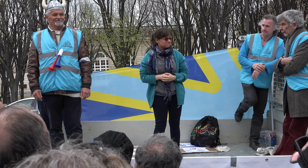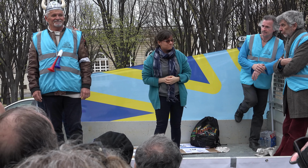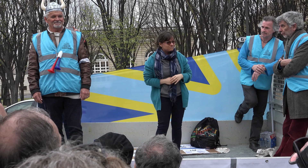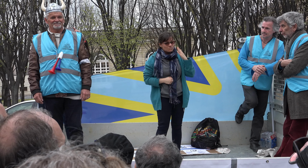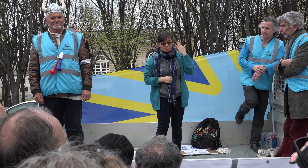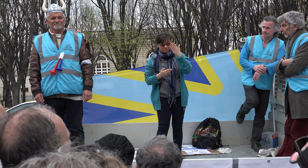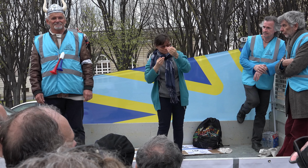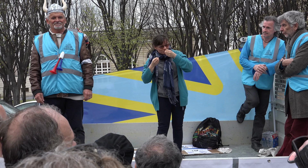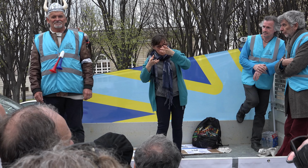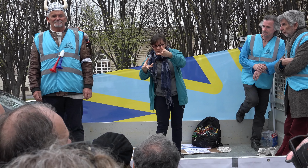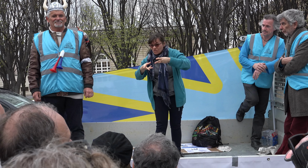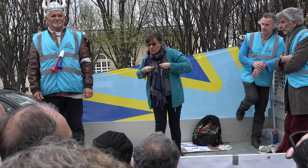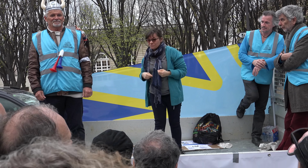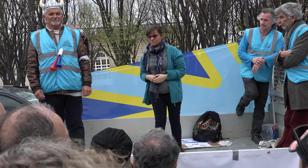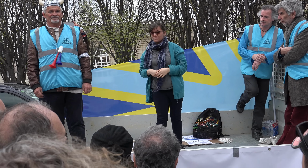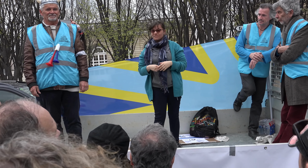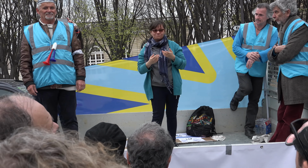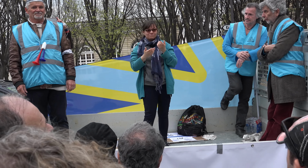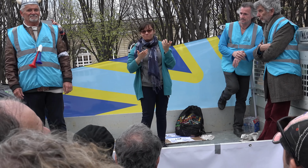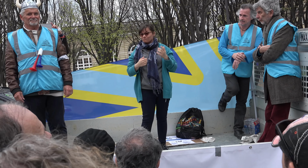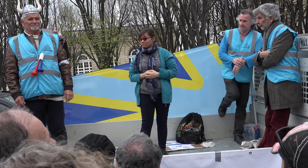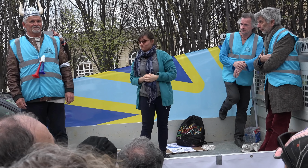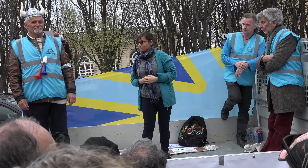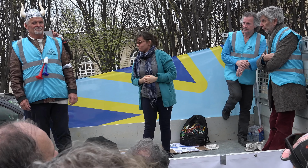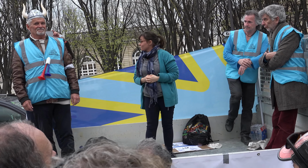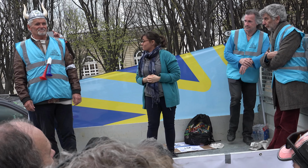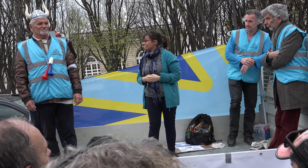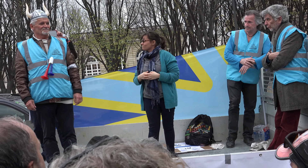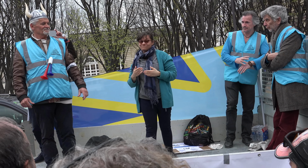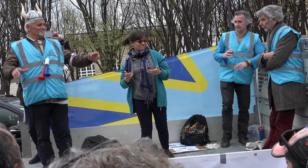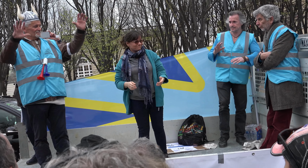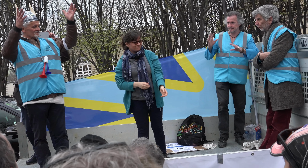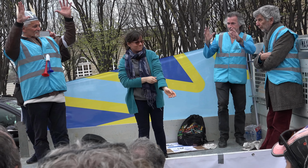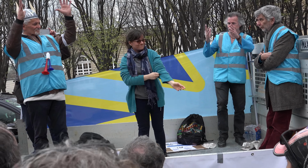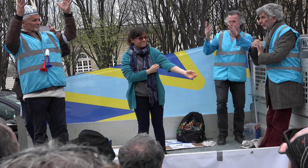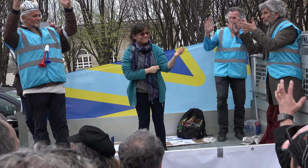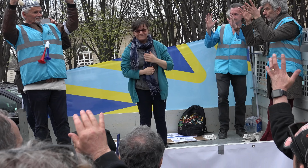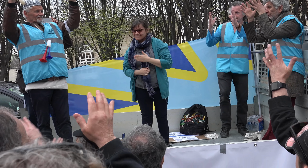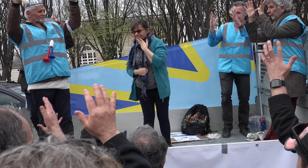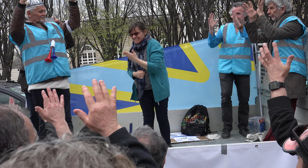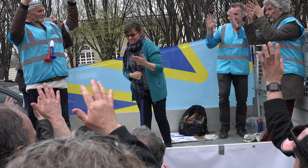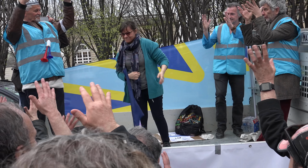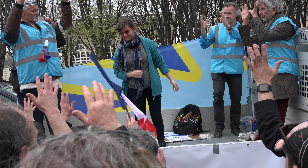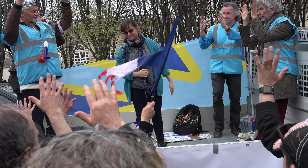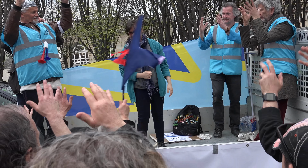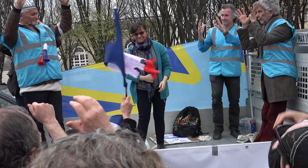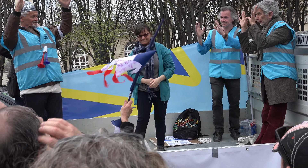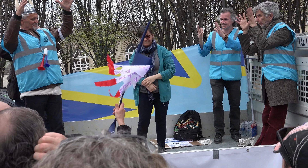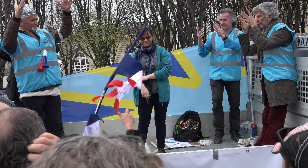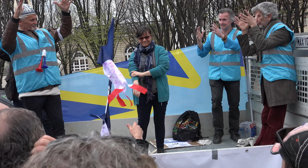Notre intérêt et notre envie, c'est de pouvoir échanger avec vous tous, citoyens sourds. Et nous sommes ouverts à l'écoute et aux échanges. Et nous